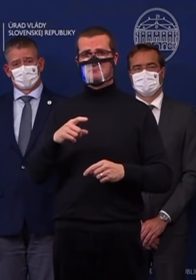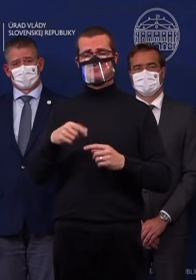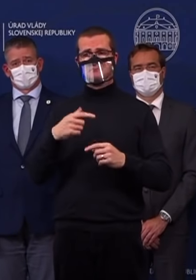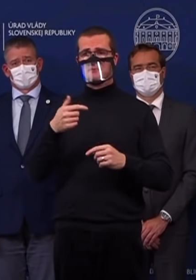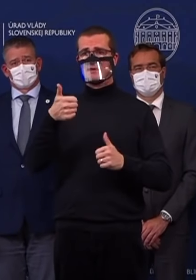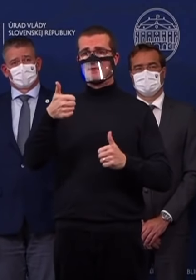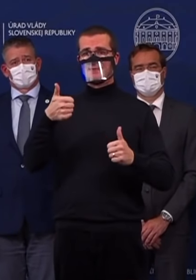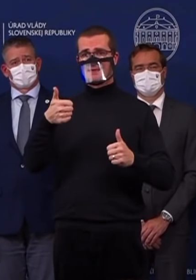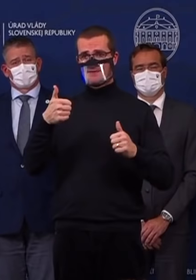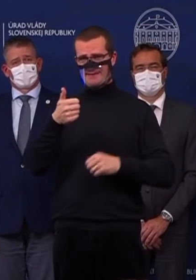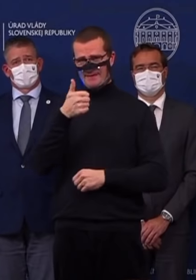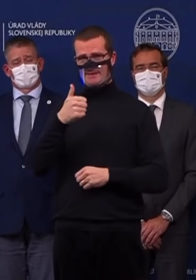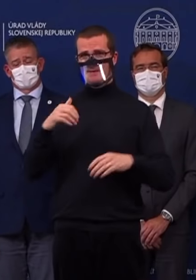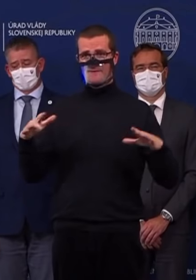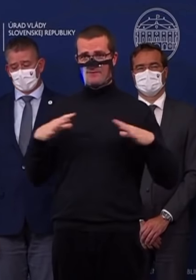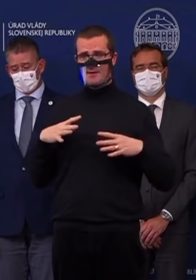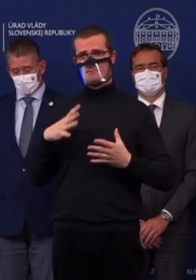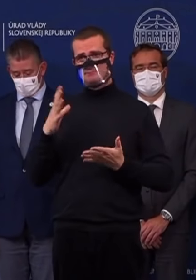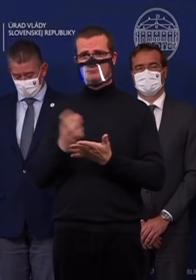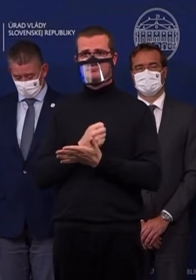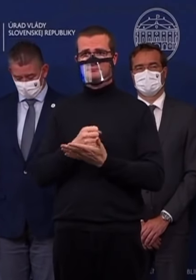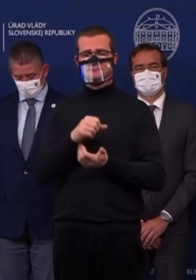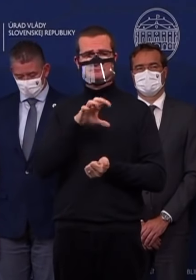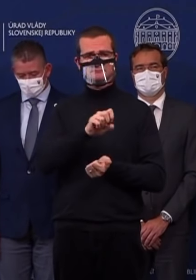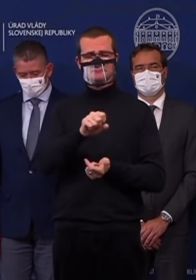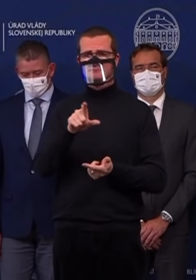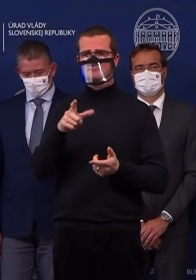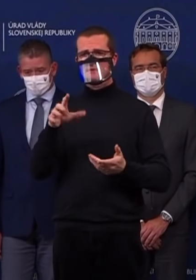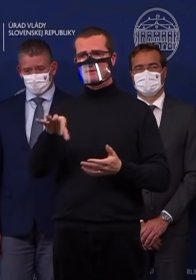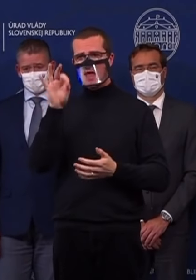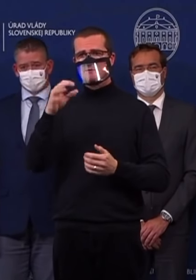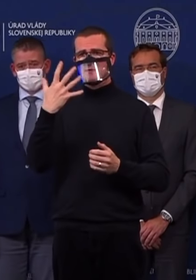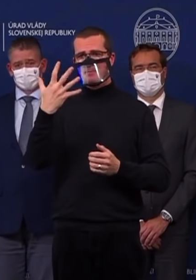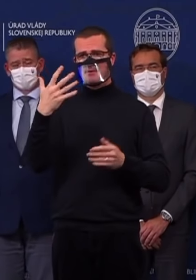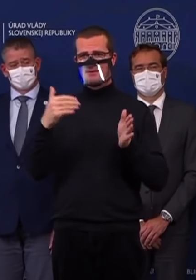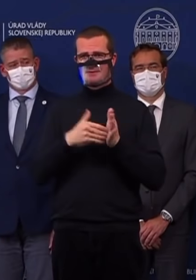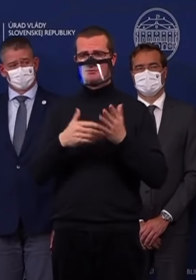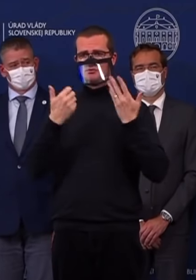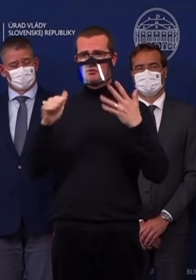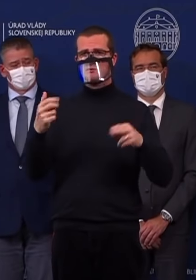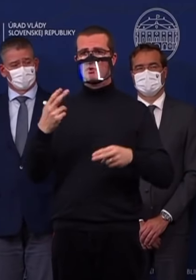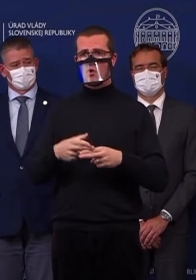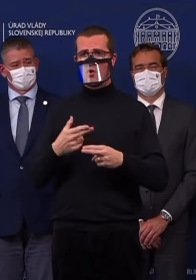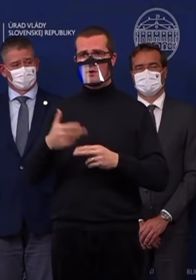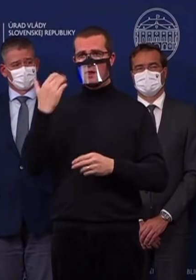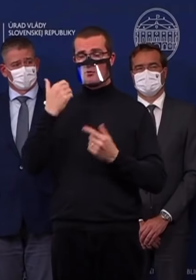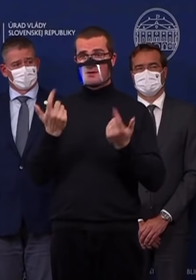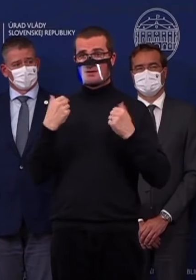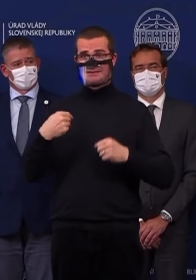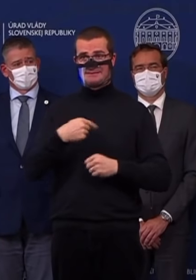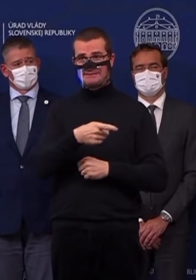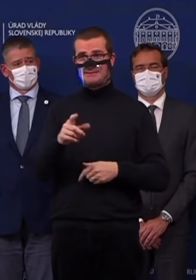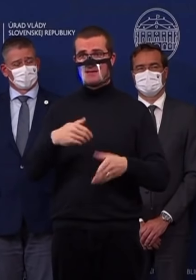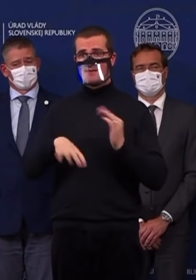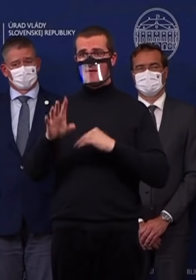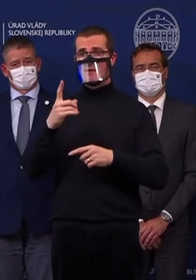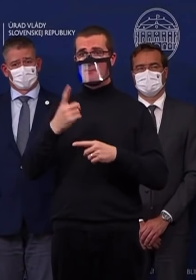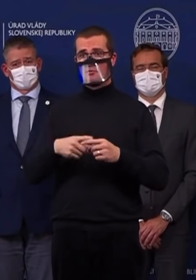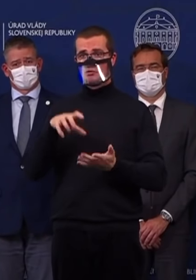jedného víkendu sa podarí vychytať takmer 5600 infekčných ľudí z tých najviac